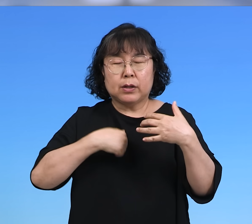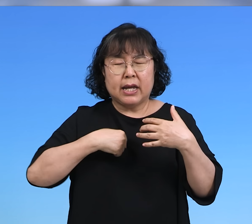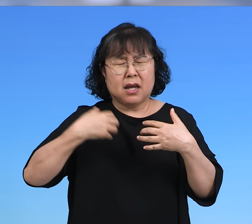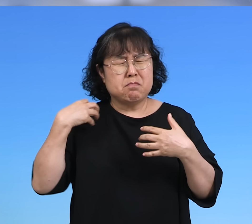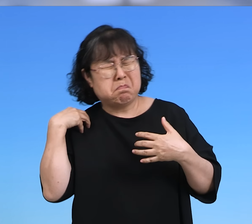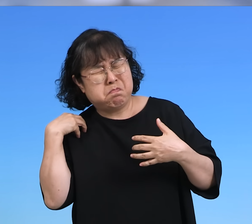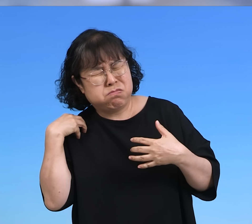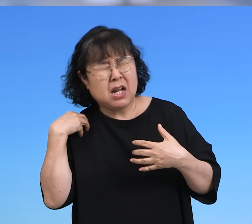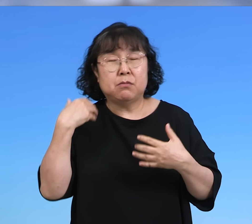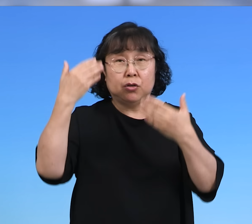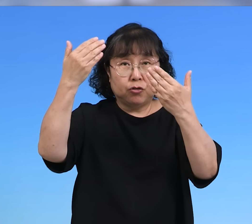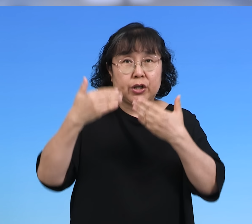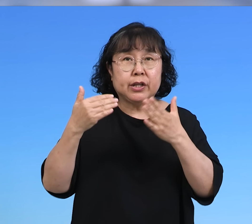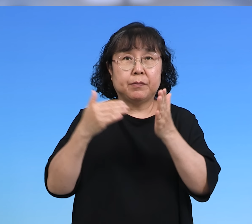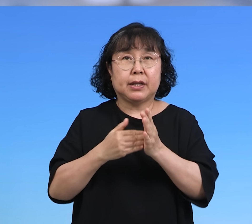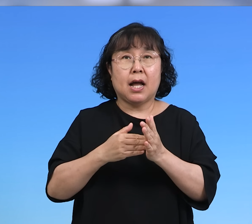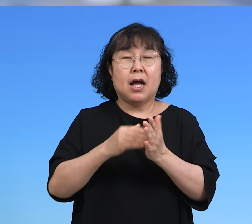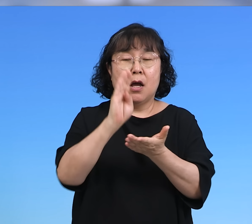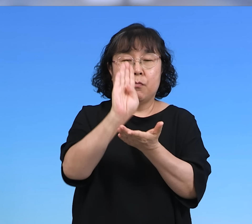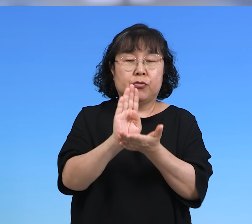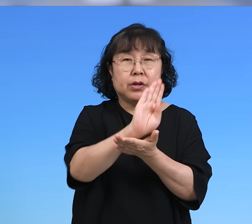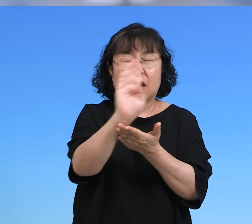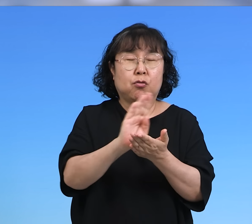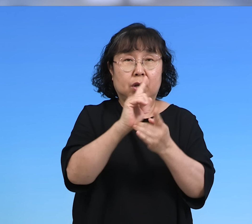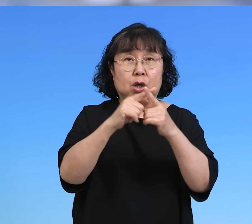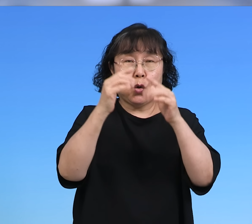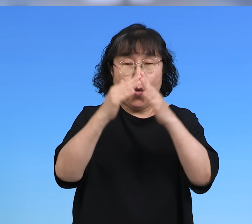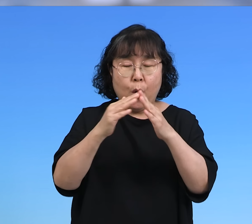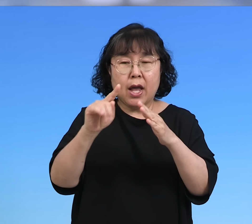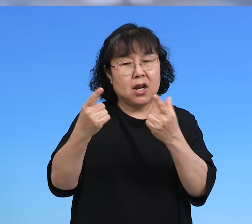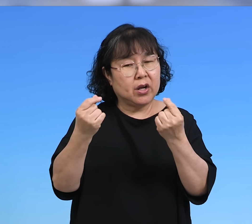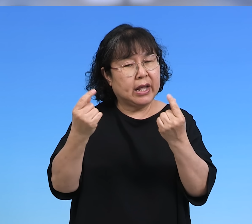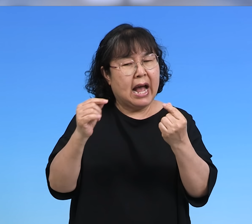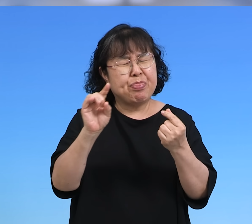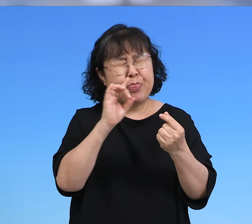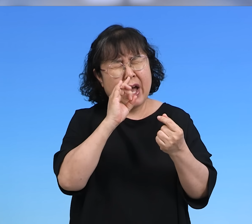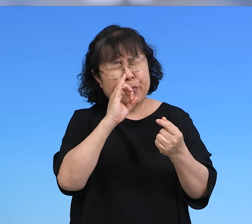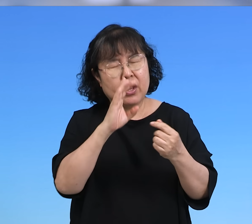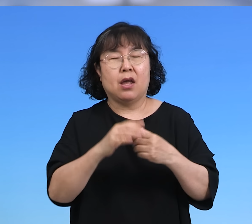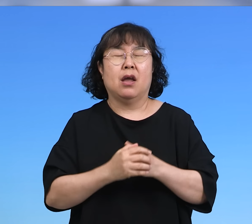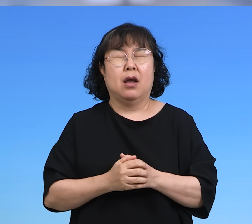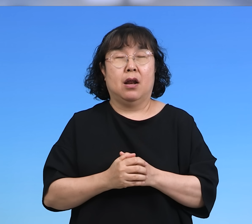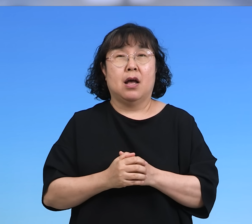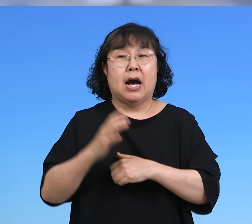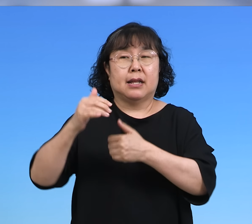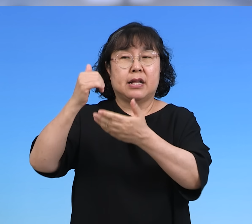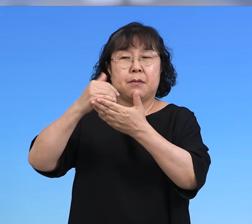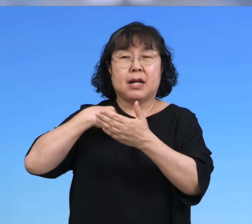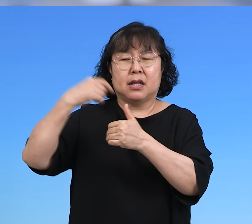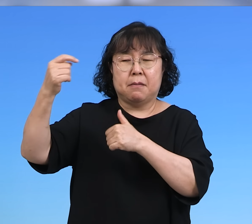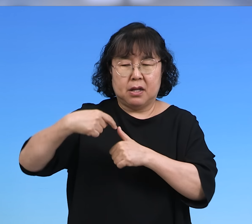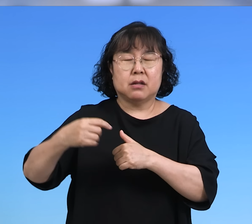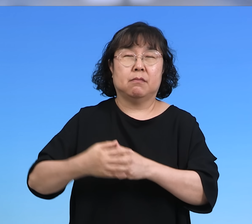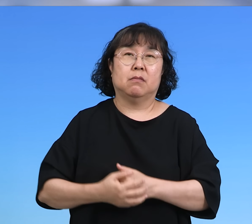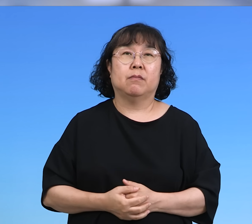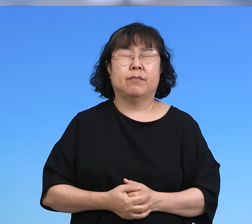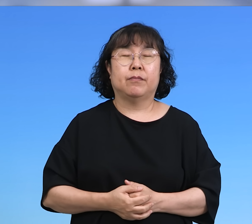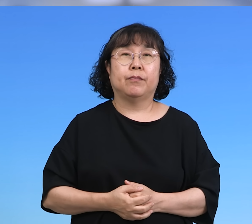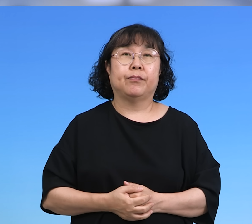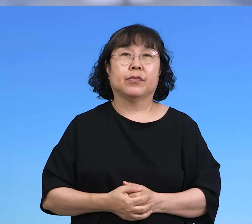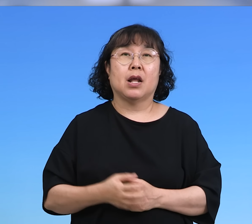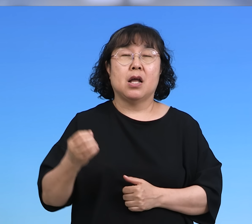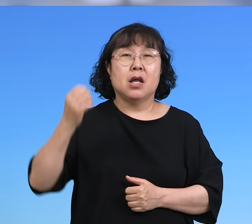또 드릴 거예요. 분당 우리 교회 좀 심하게 말씀드리면 이래갖고 안 된다는 거죠. 좀 심하게 말씀드리면 분당 우리 교회가 이래갖고 안